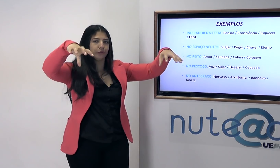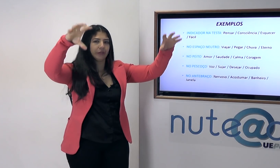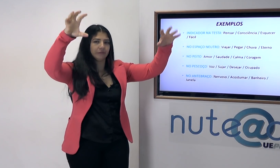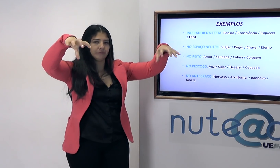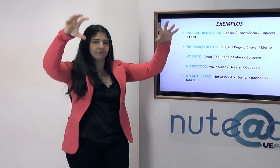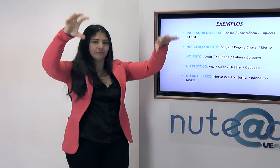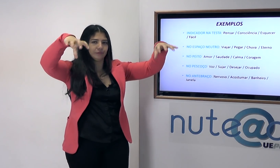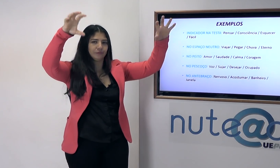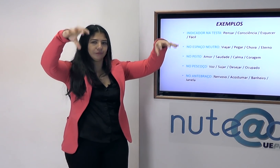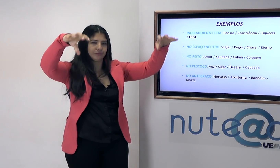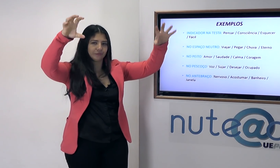Chuva.